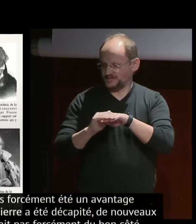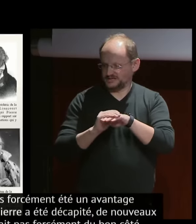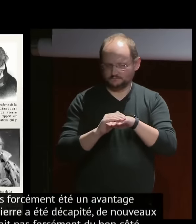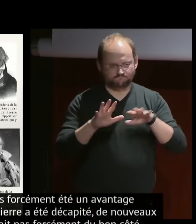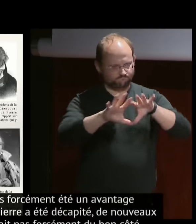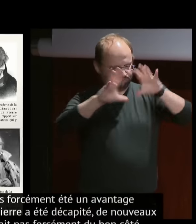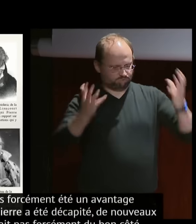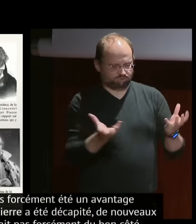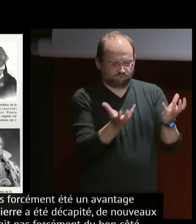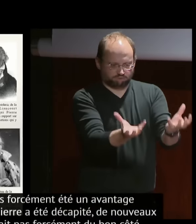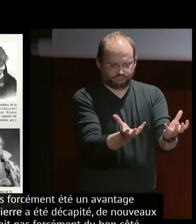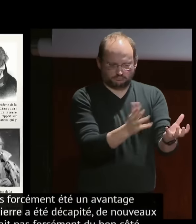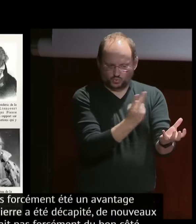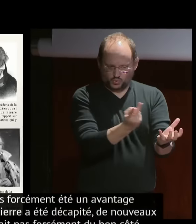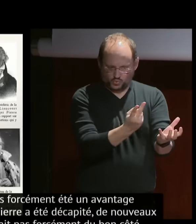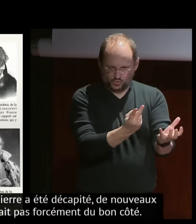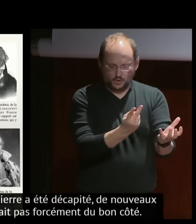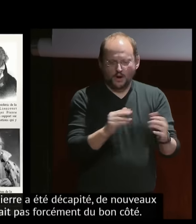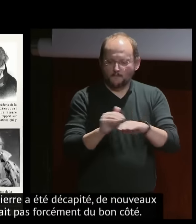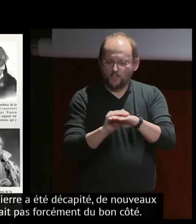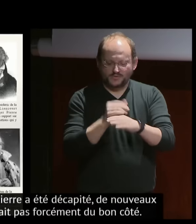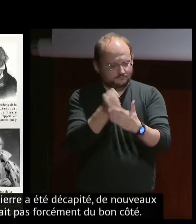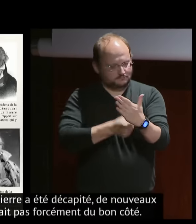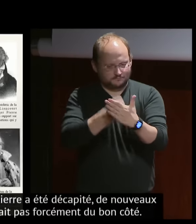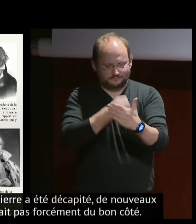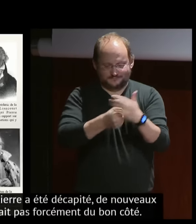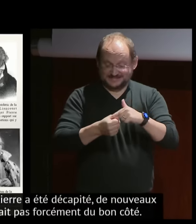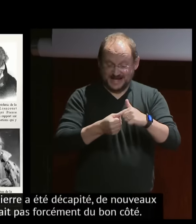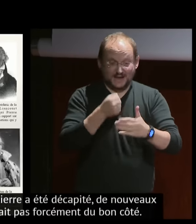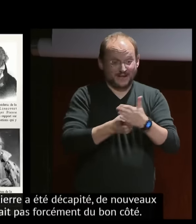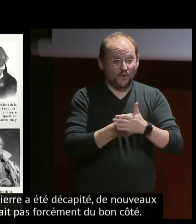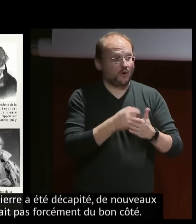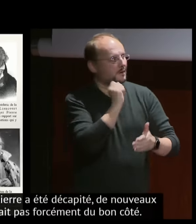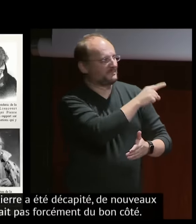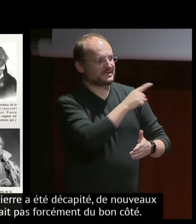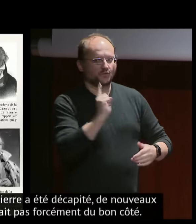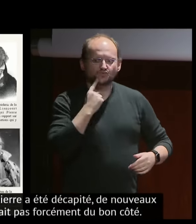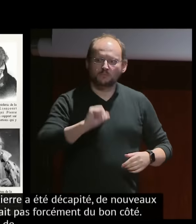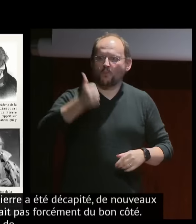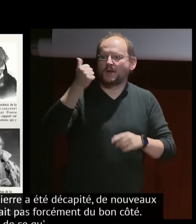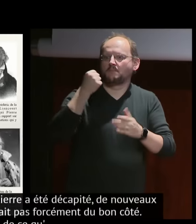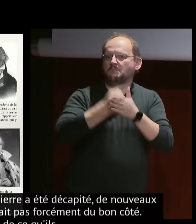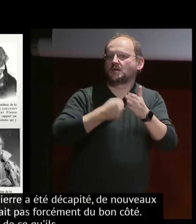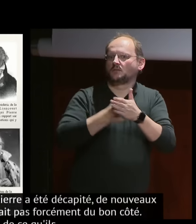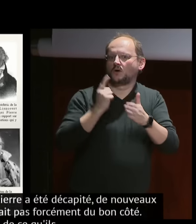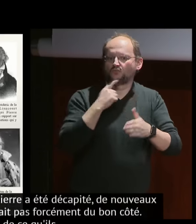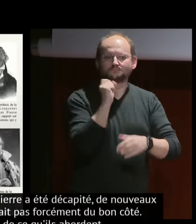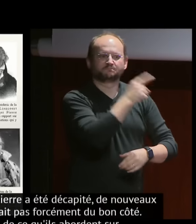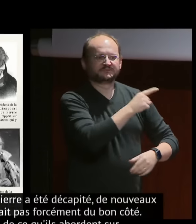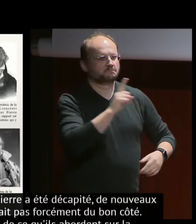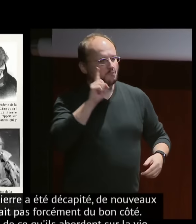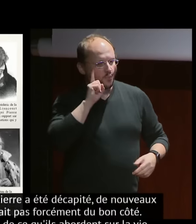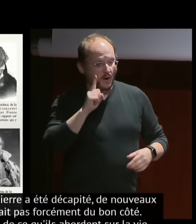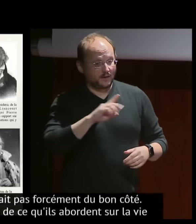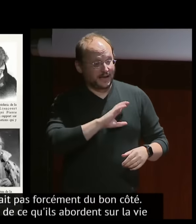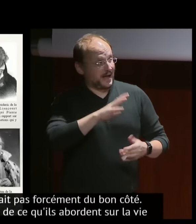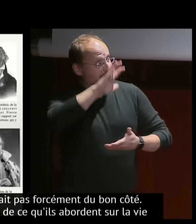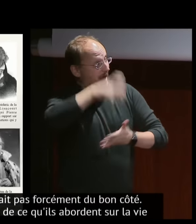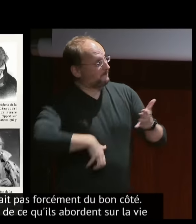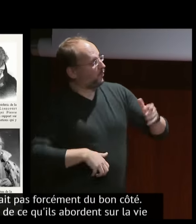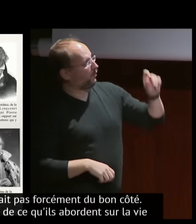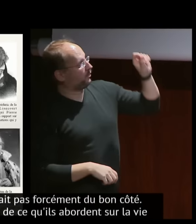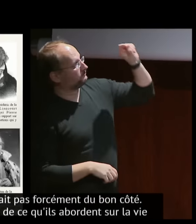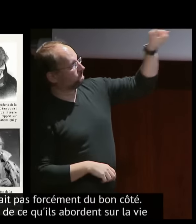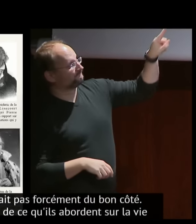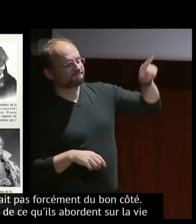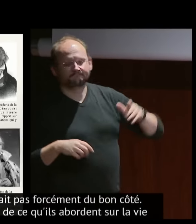Donc ces ouvrages sont intéressants de ce qu'ils abordent sur la vie des sourds, sur leur aspect politique,